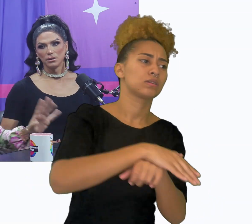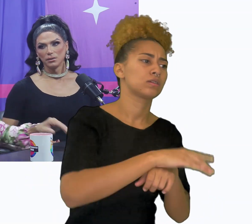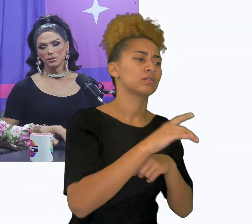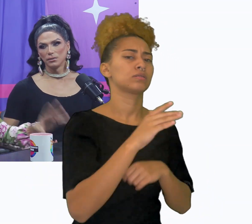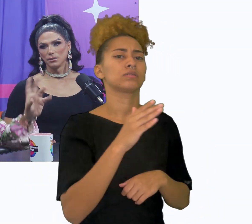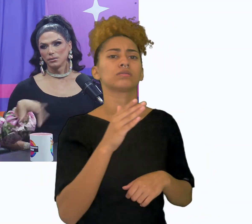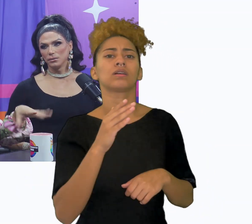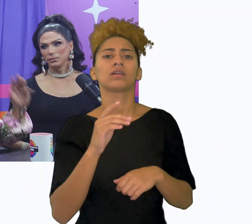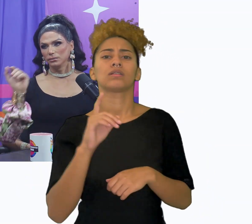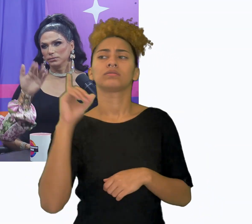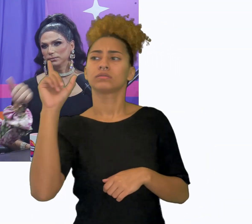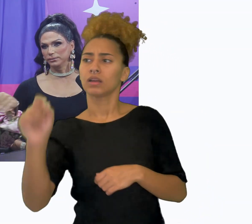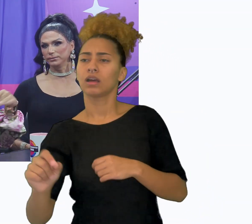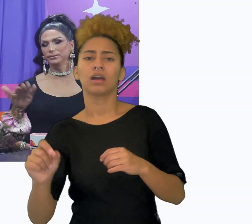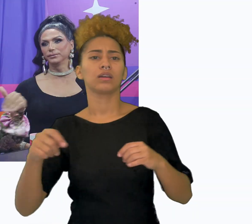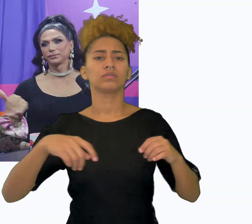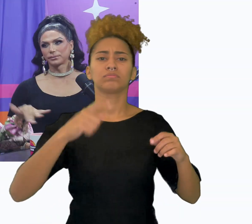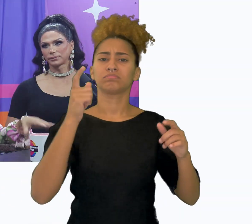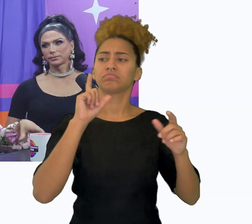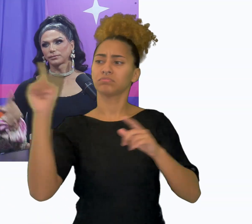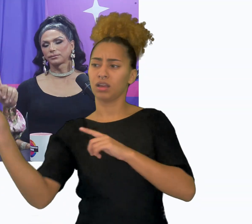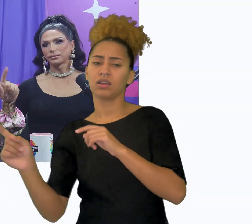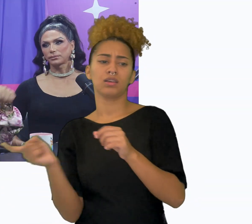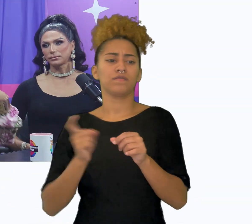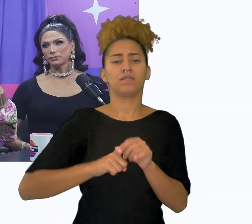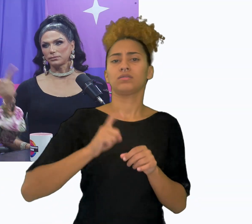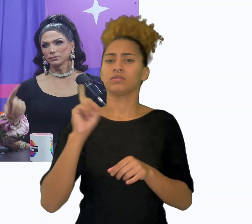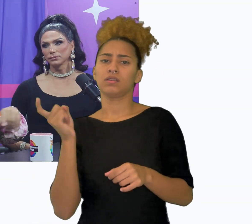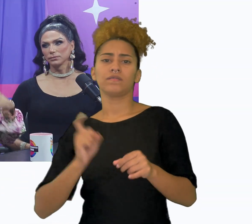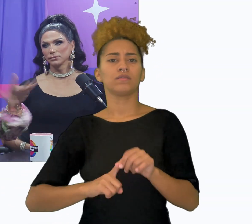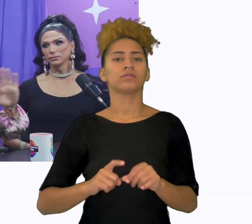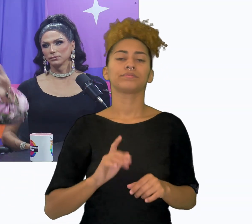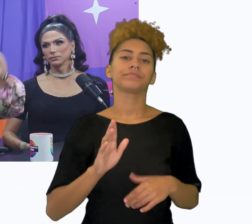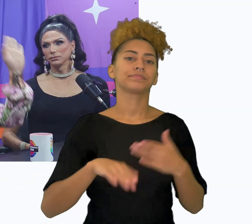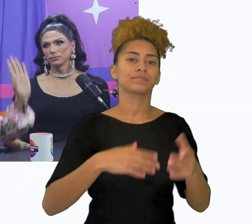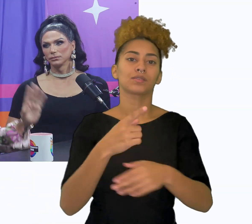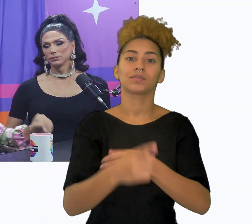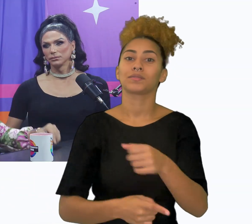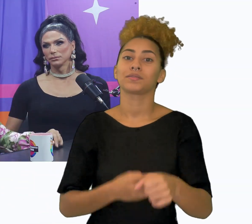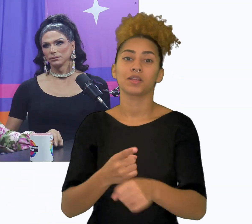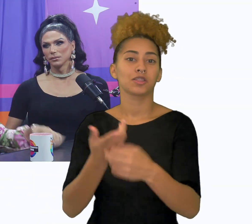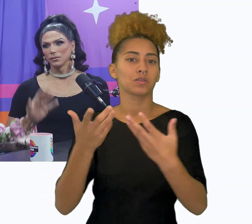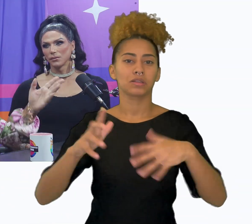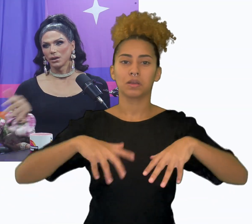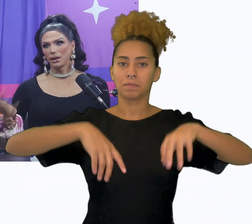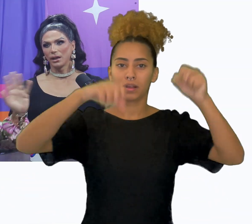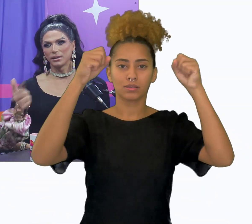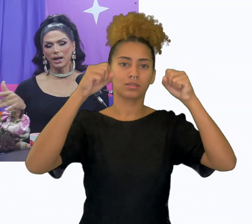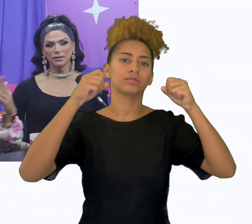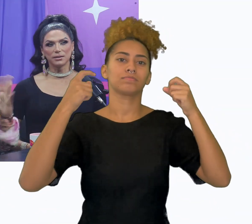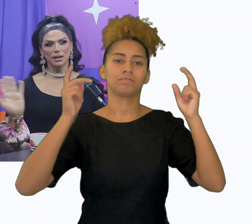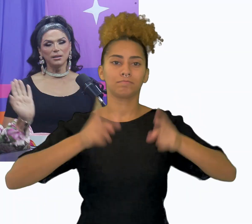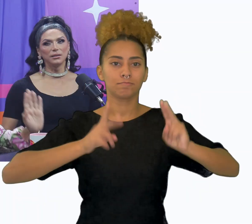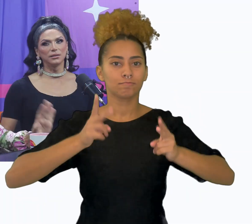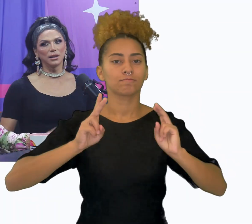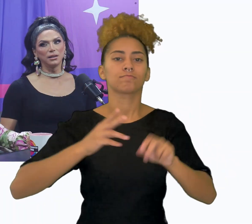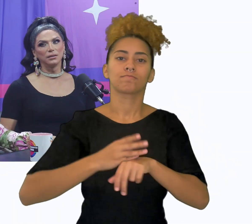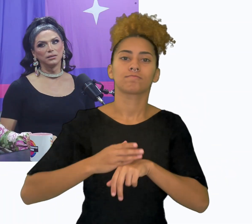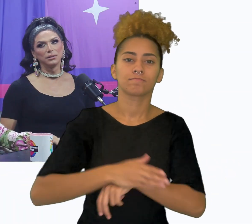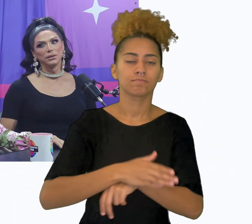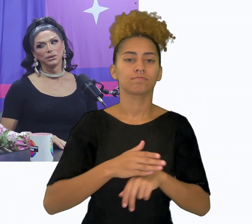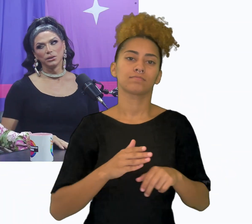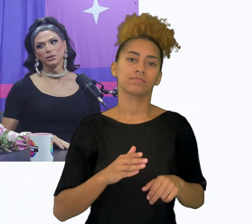disse, não vai dar certo. Vai, a gente conseguiu montar, e eu lembro que no ano seguinte ele também não queria mais que apagasse as luzes. Que ficasse Entradas no show e